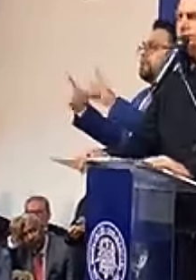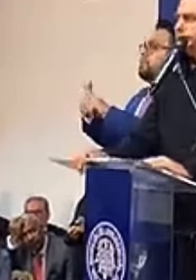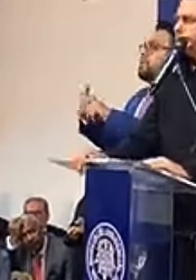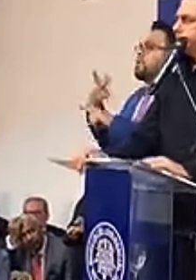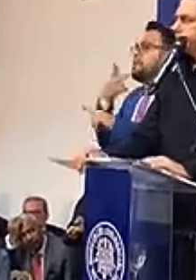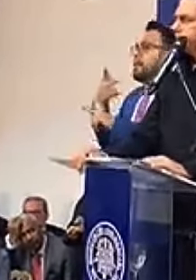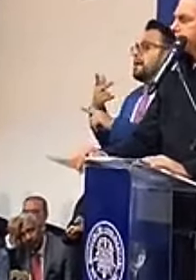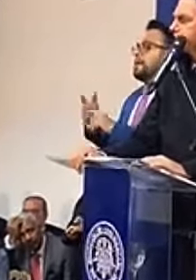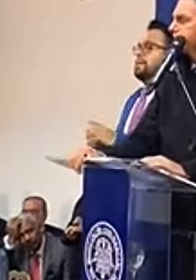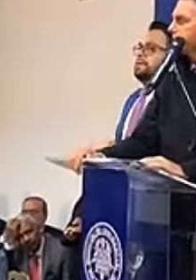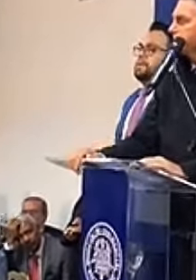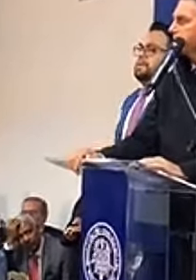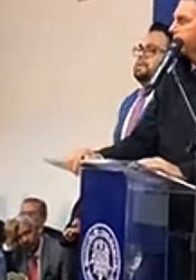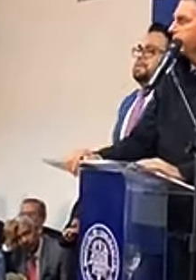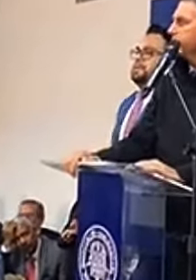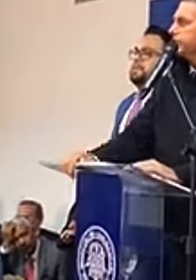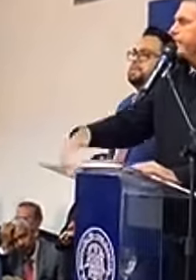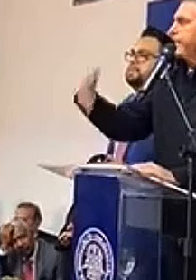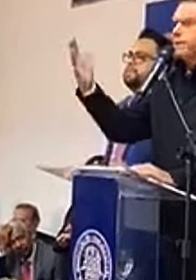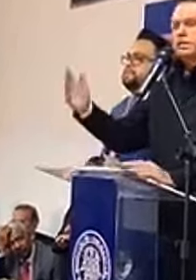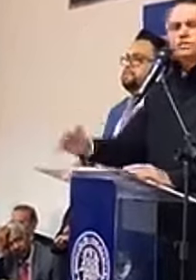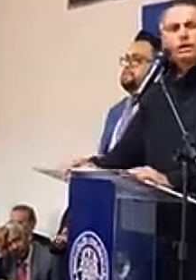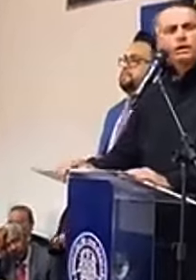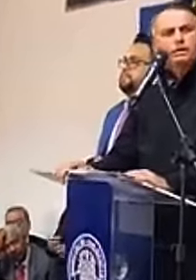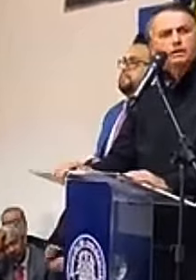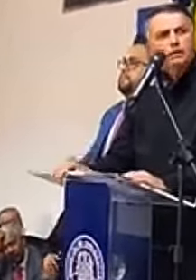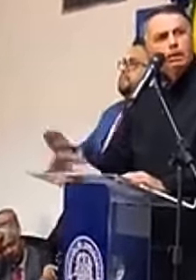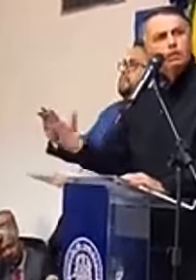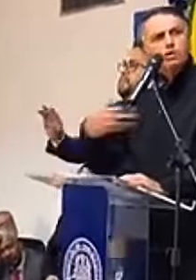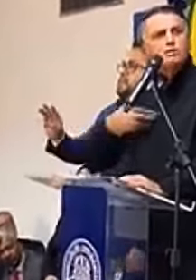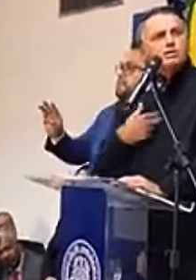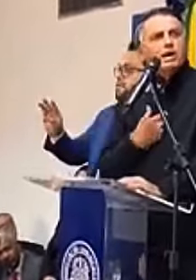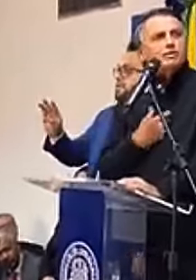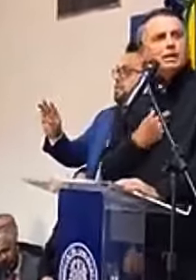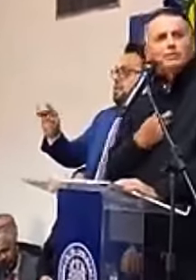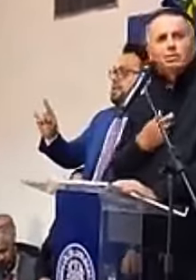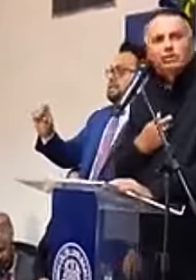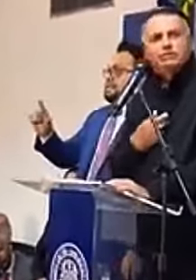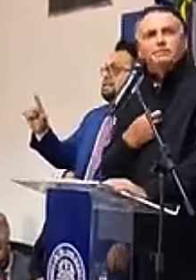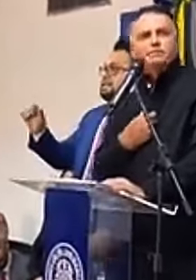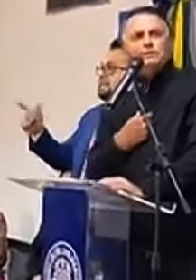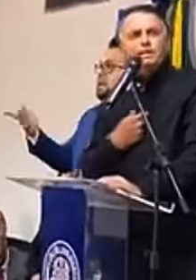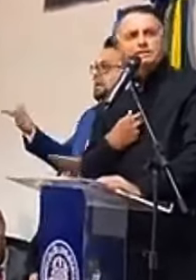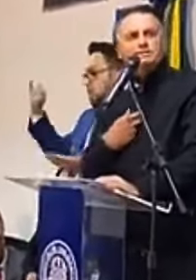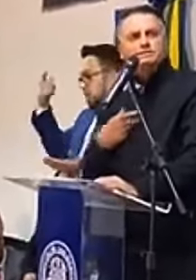lá o ministro de Moraes e disse, quem rege ele toca. Olha, o que me chama o tempo